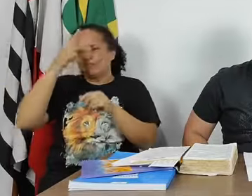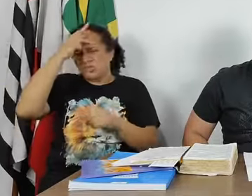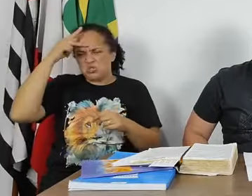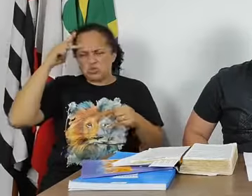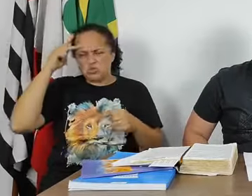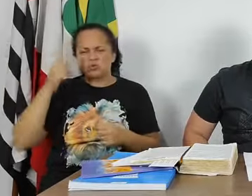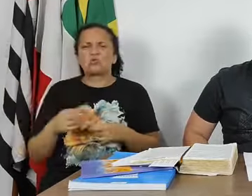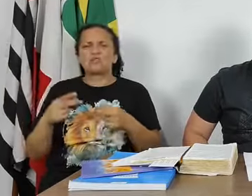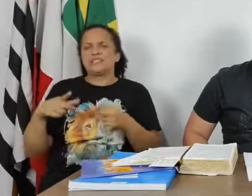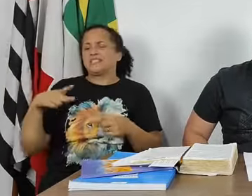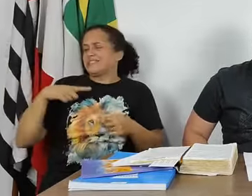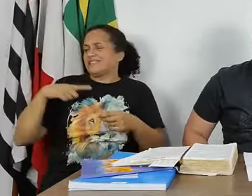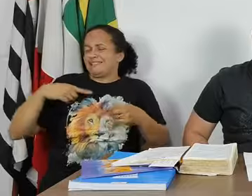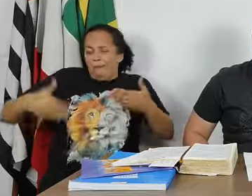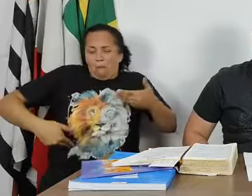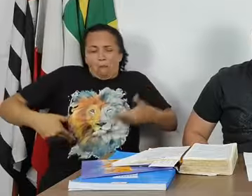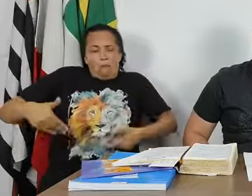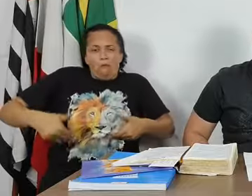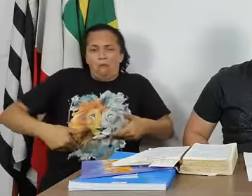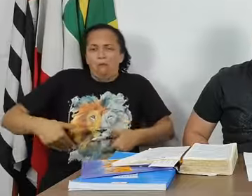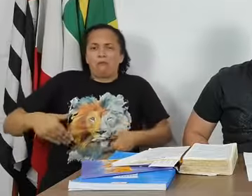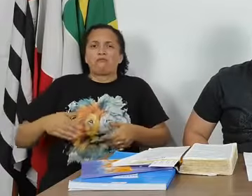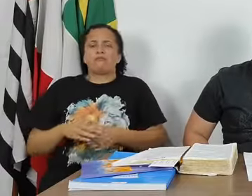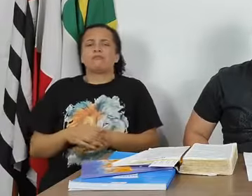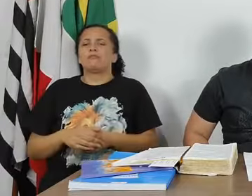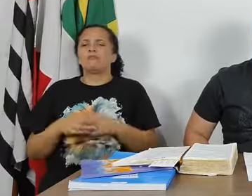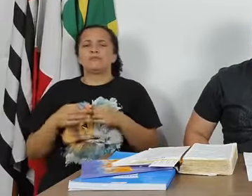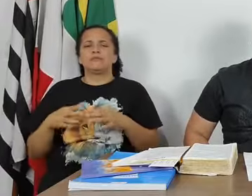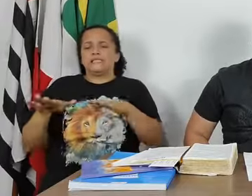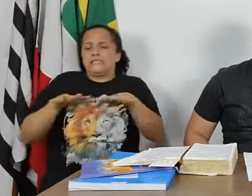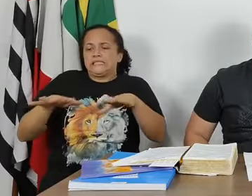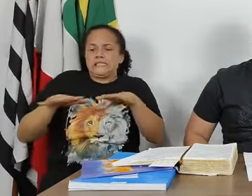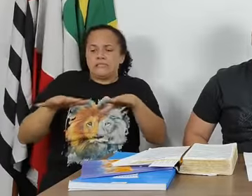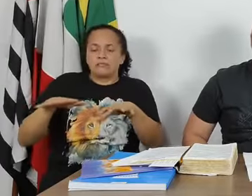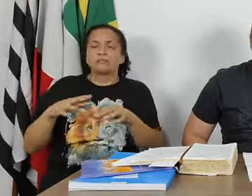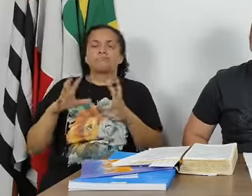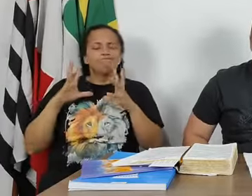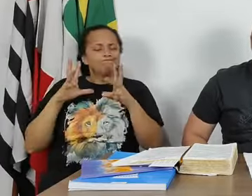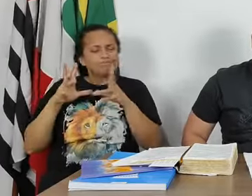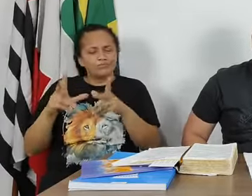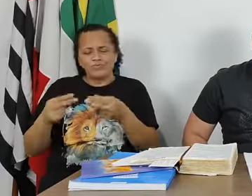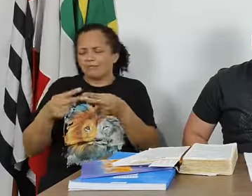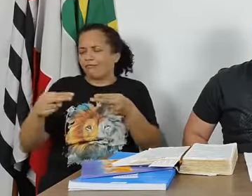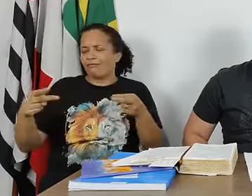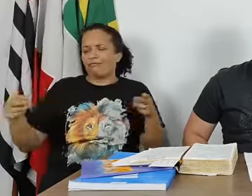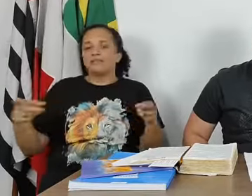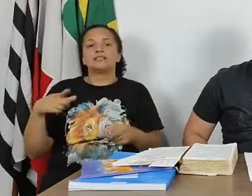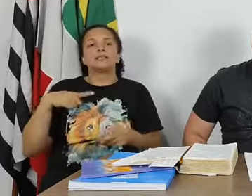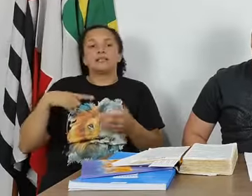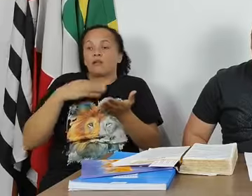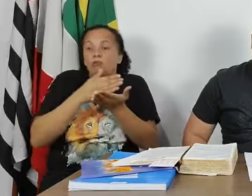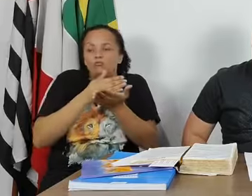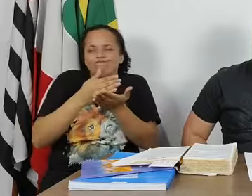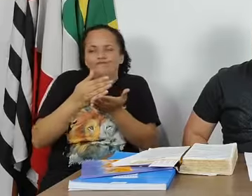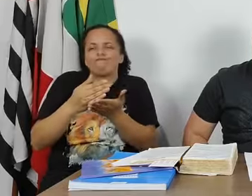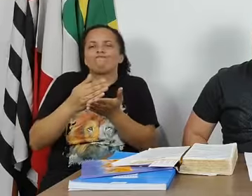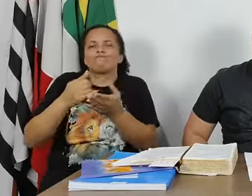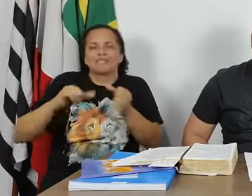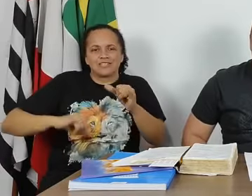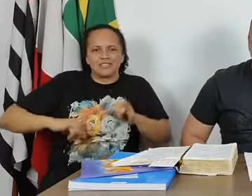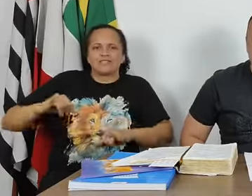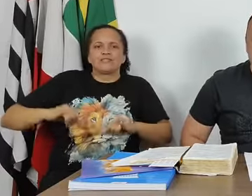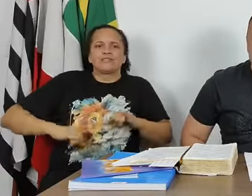terremoto em vários lugares. Porém, isso tudo é o princípio das dores. Então sereis atribulados e